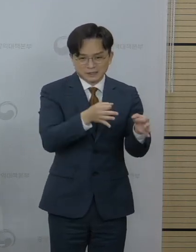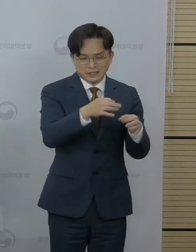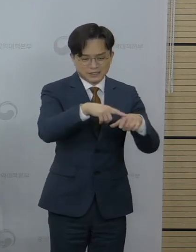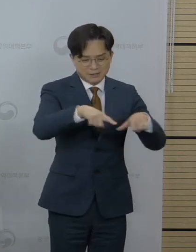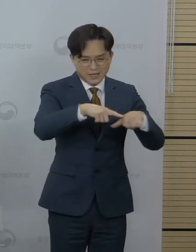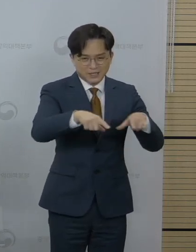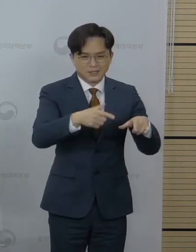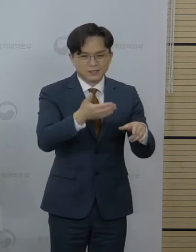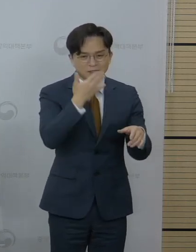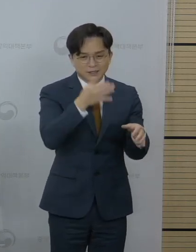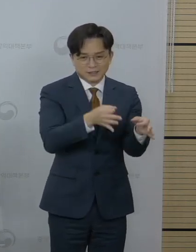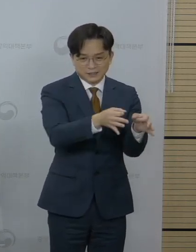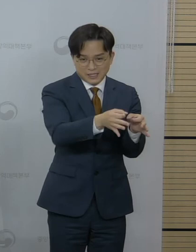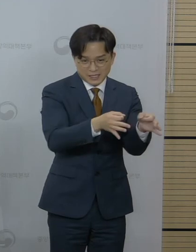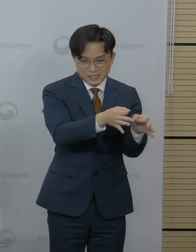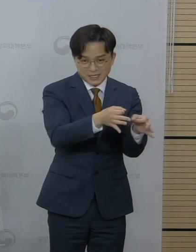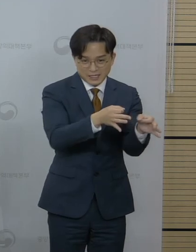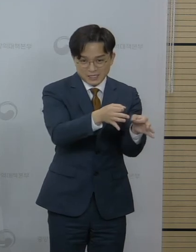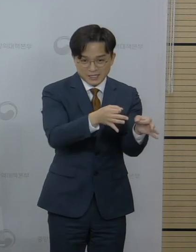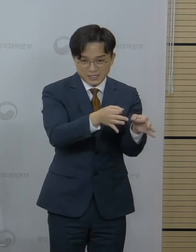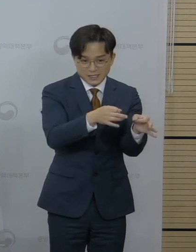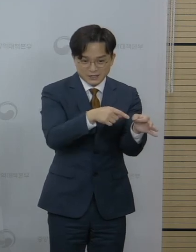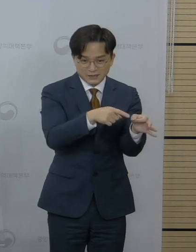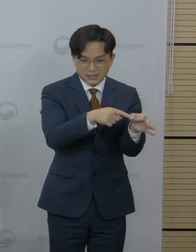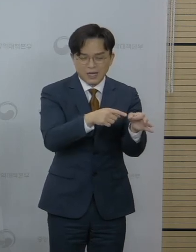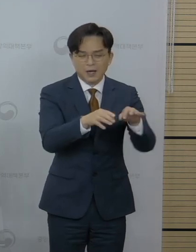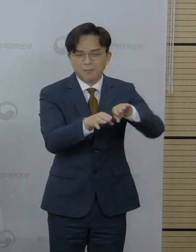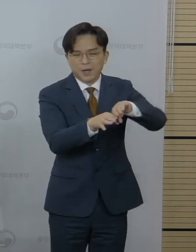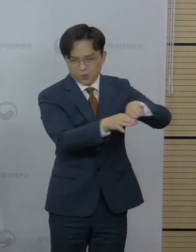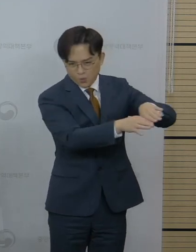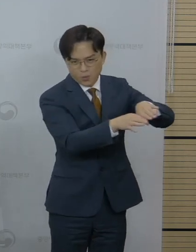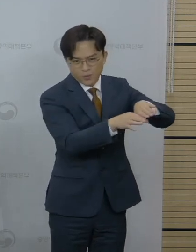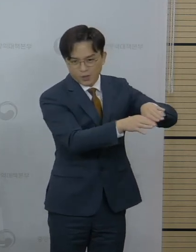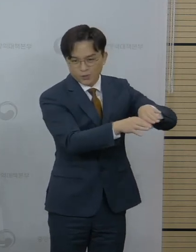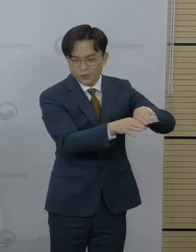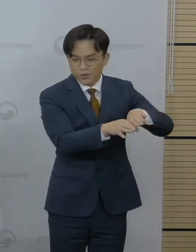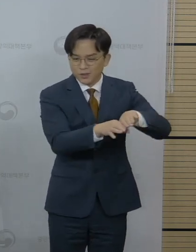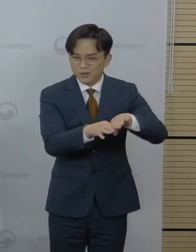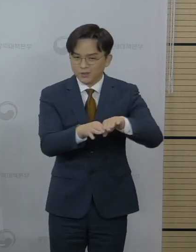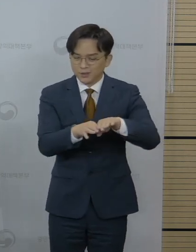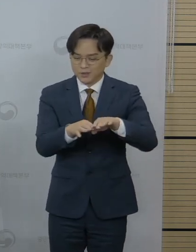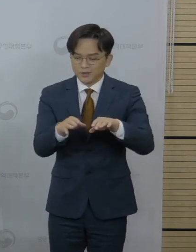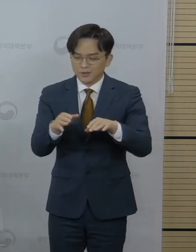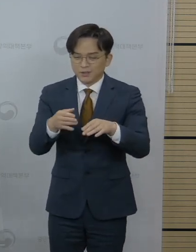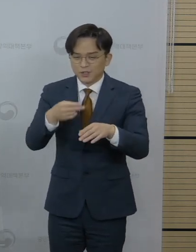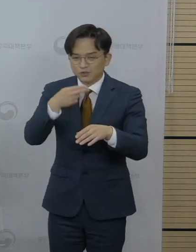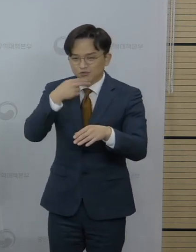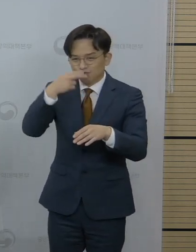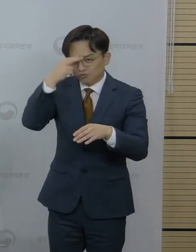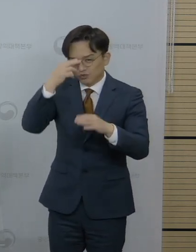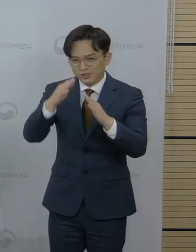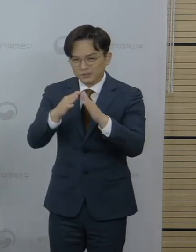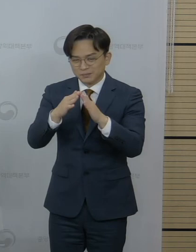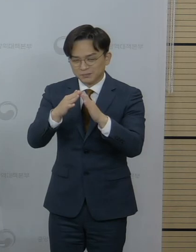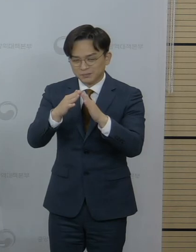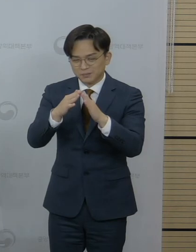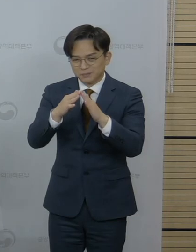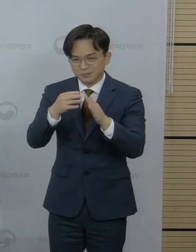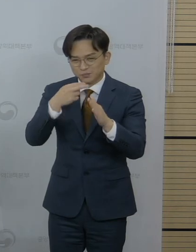아무래도 마스크 착용이라든지 거리 두기의 이행에 있어서 시간대별로 볼 때는